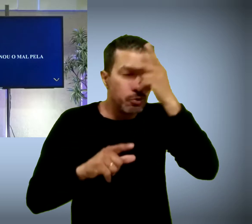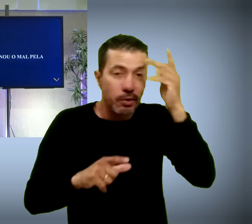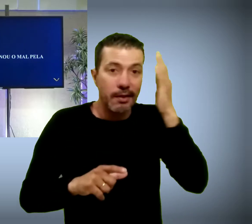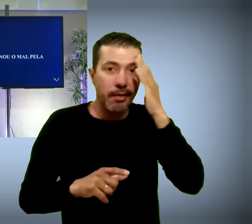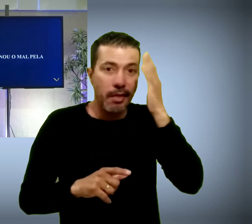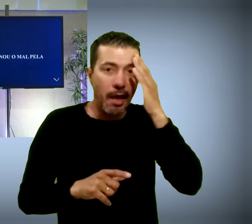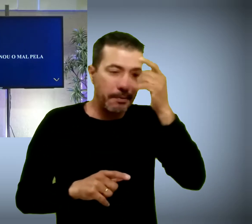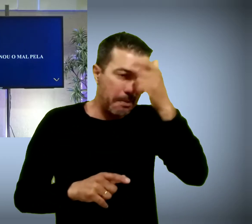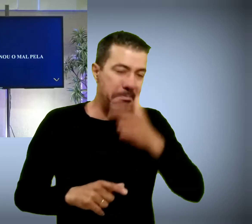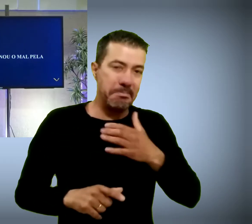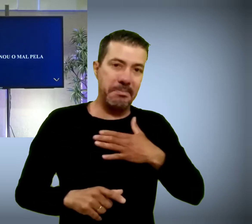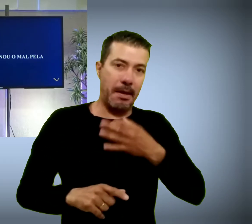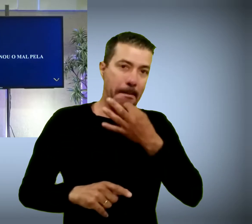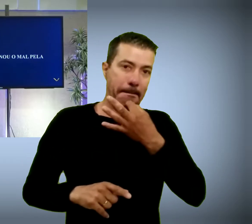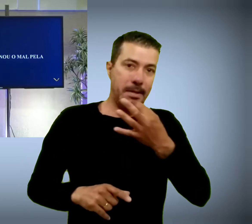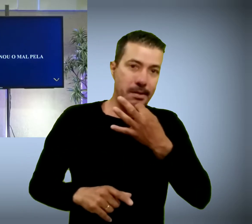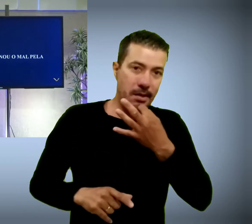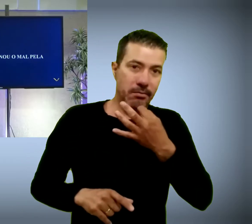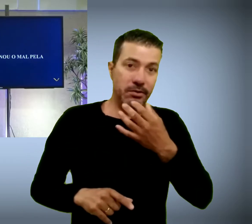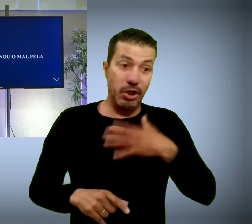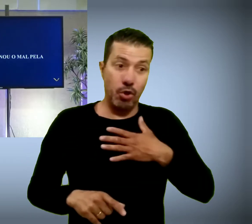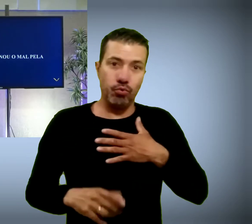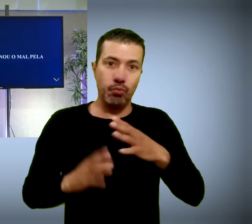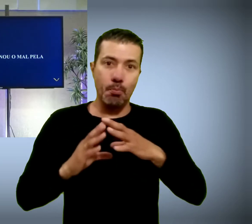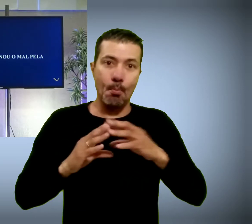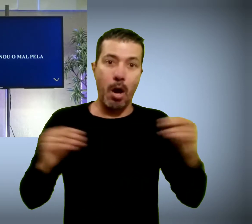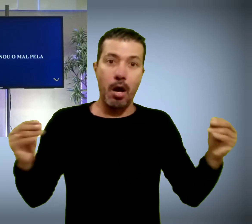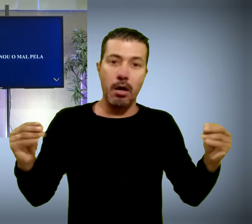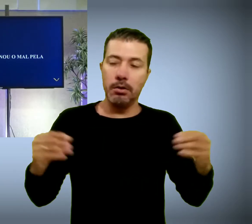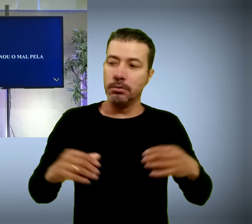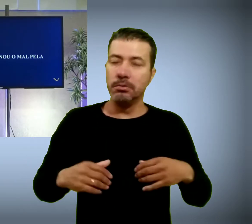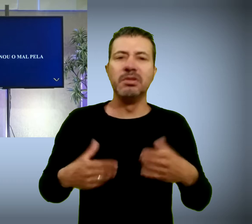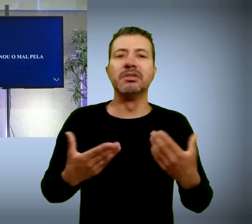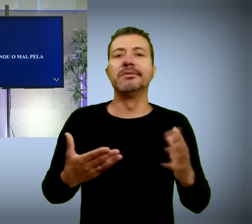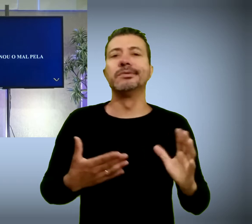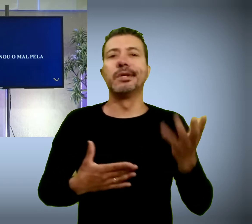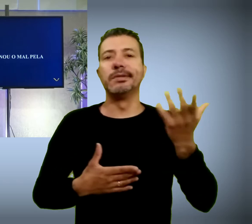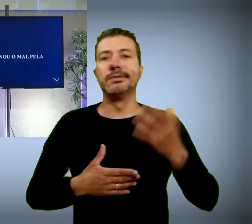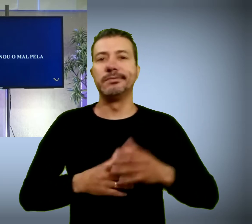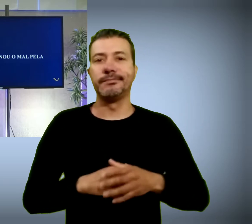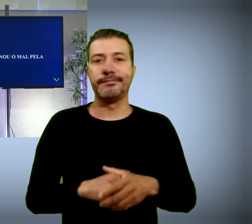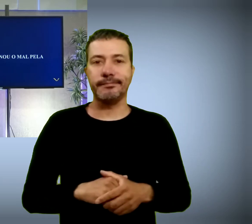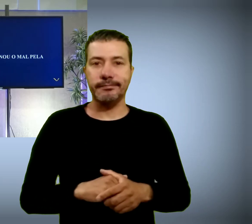opinião. E de repente eu sumo. Como é que fica?